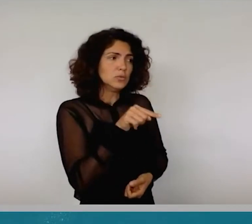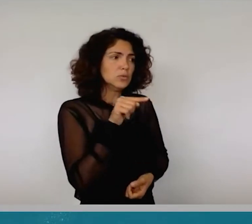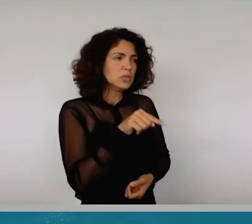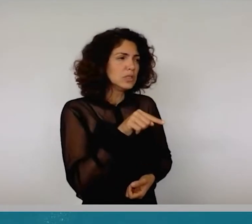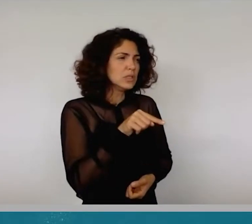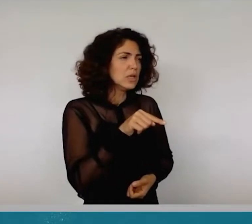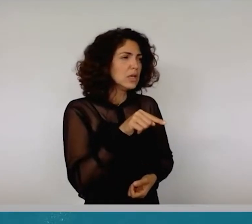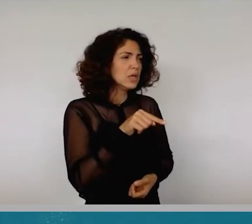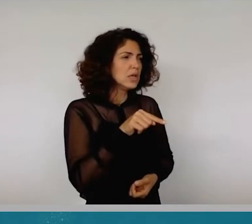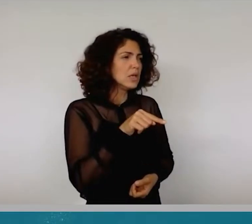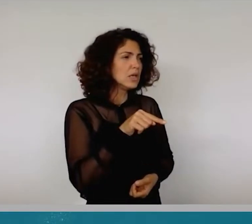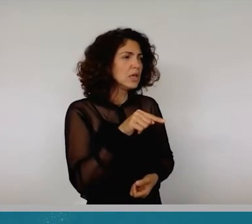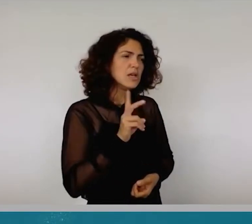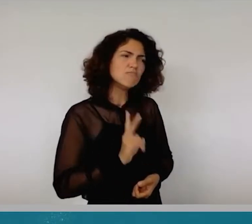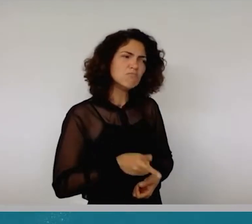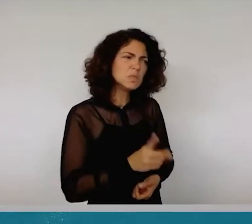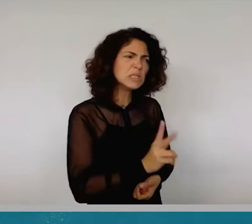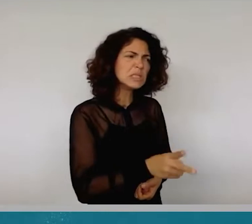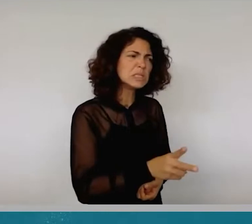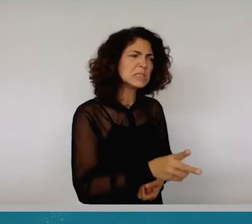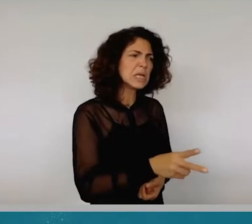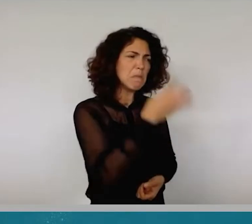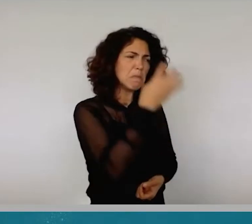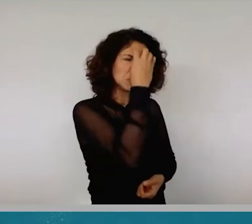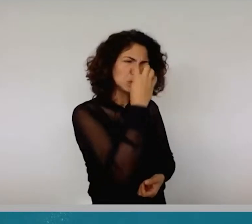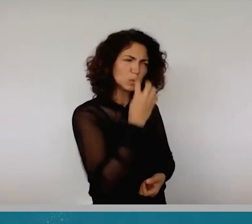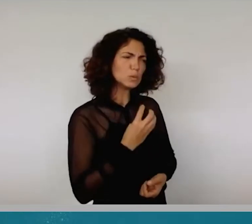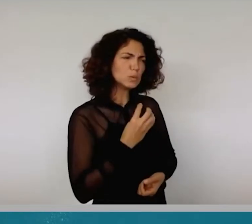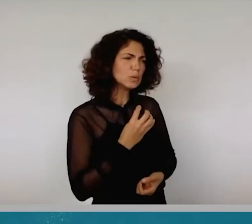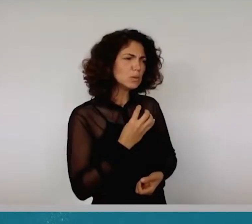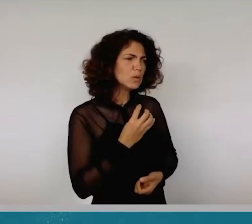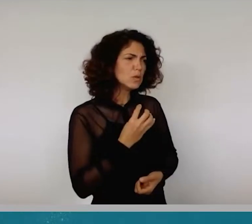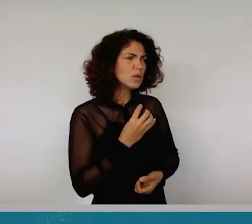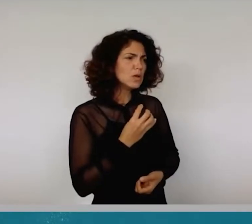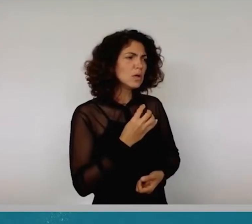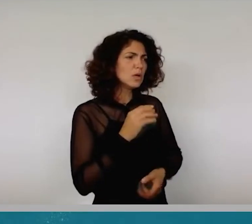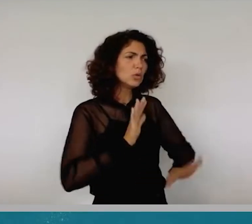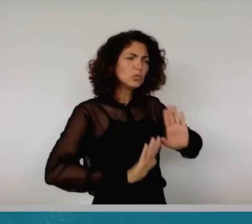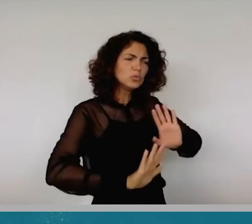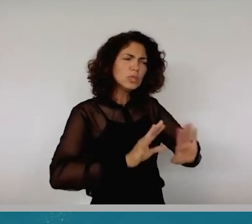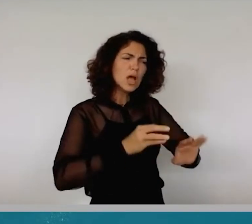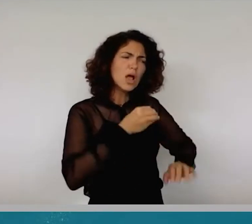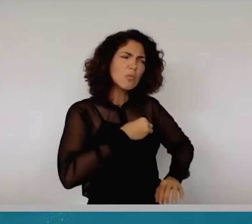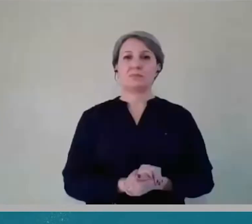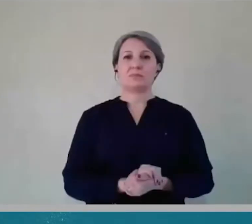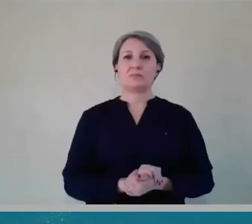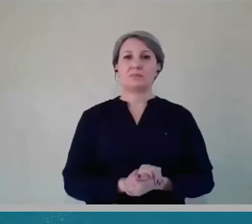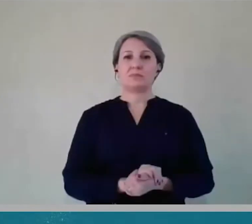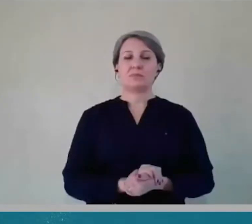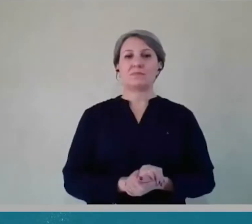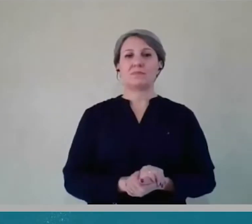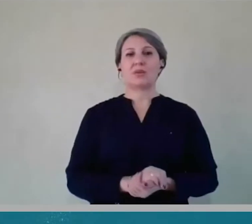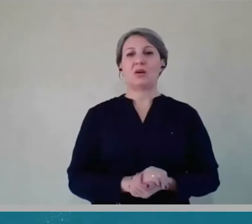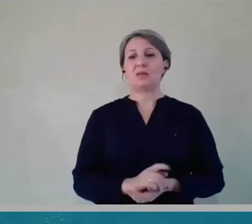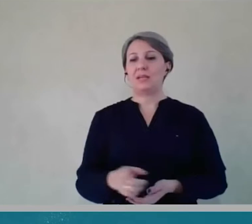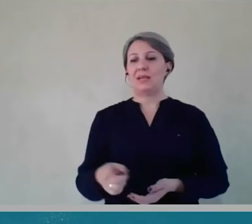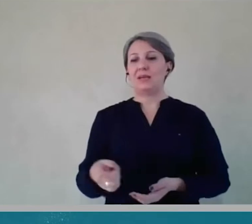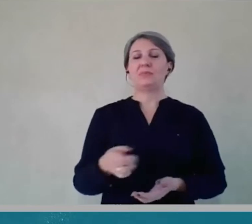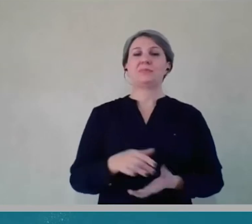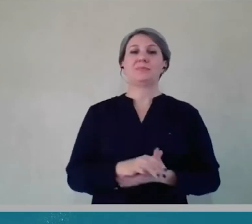procederes mal, eis que o pecado jaz à porta. A cobiça é uma